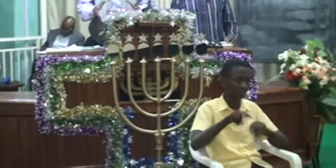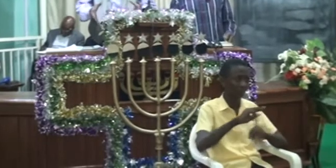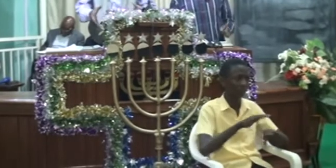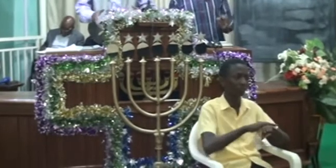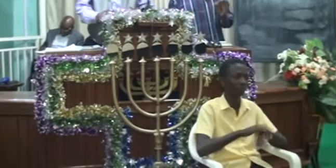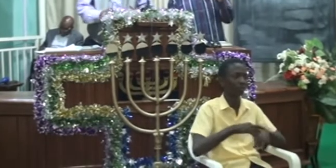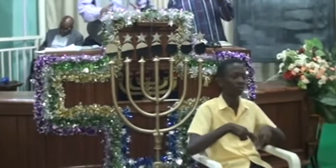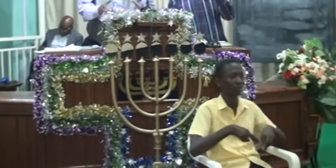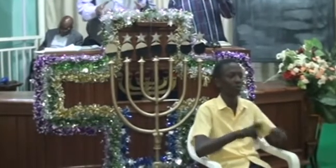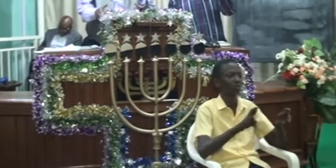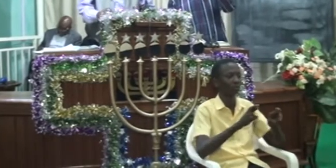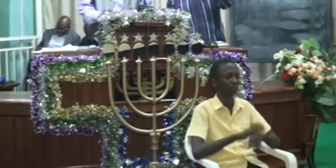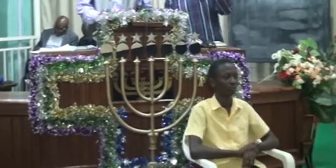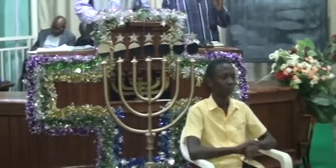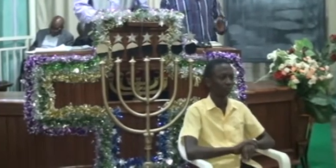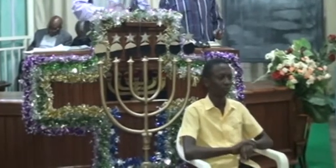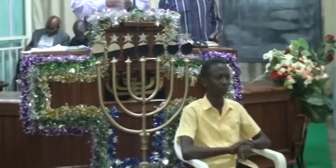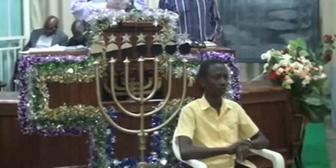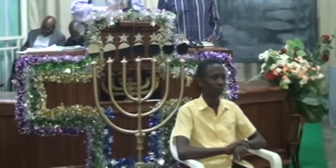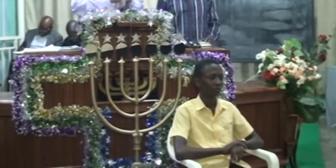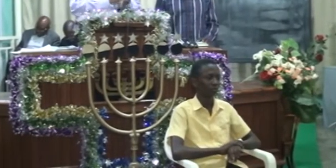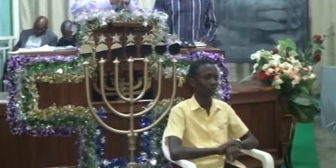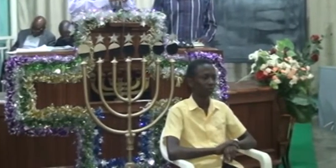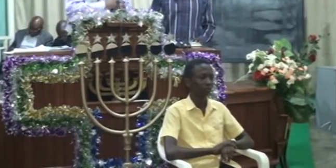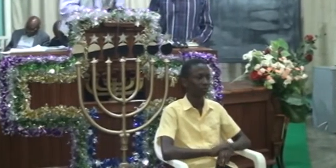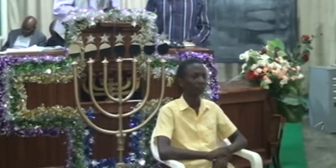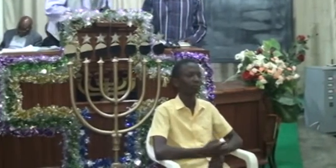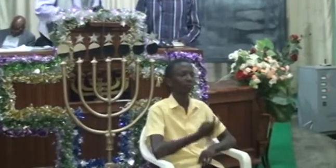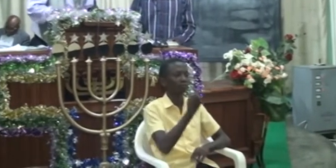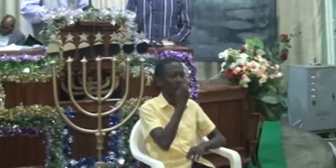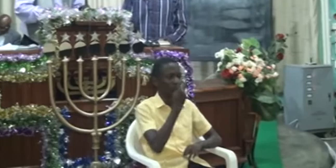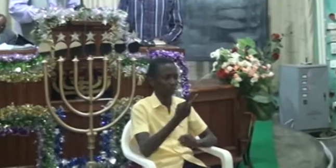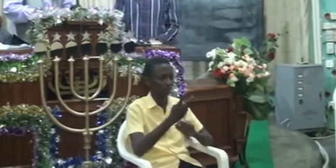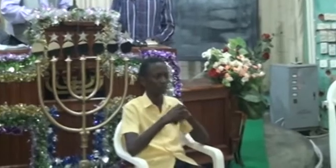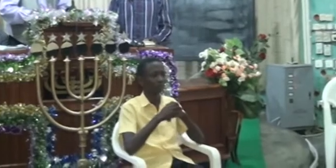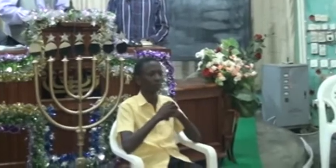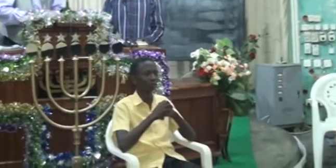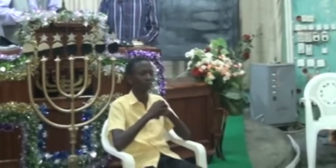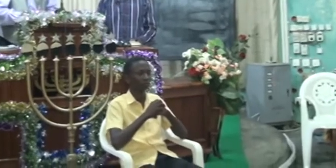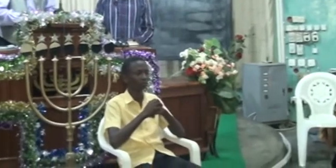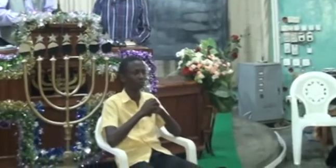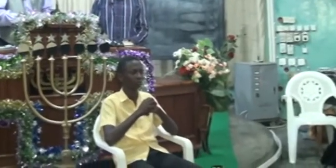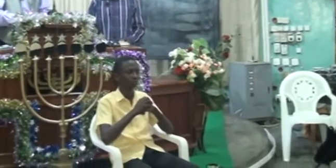Inasema mujiweke kwenye njia. Regardez. Na muangalie